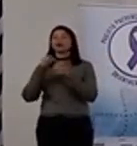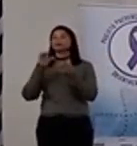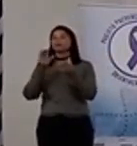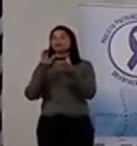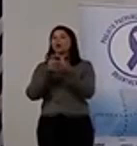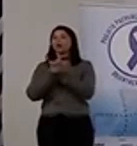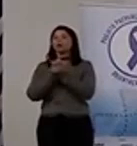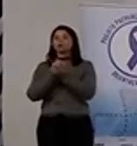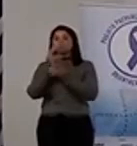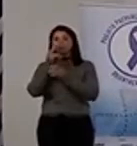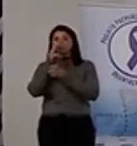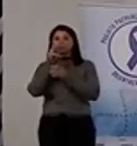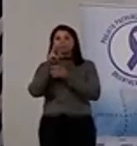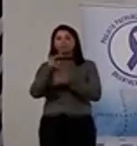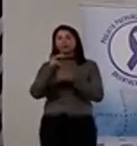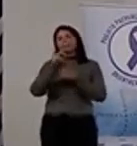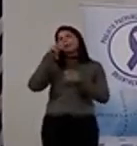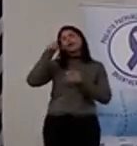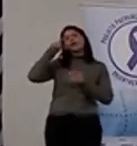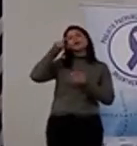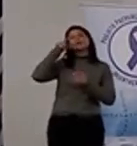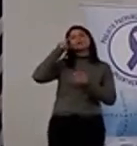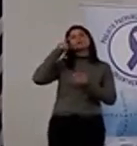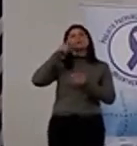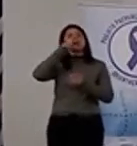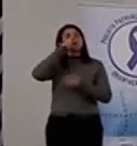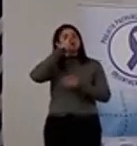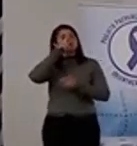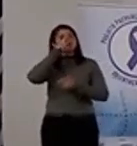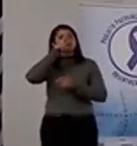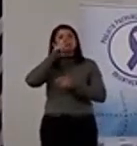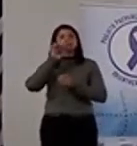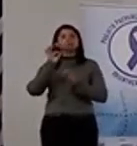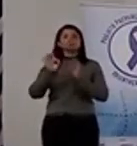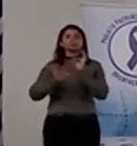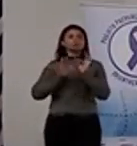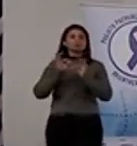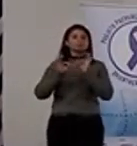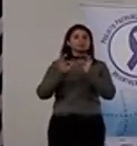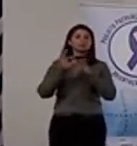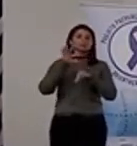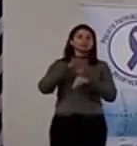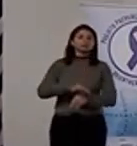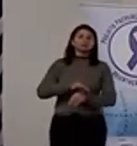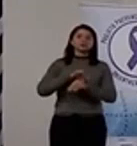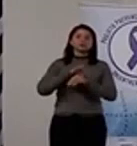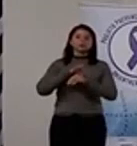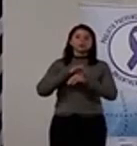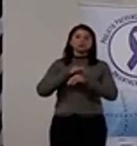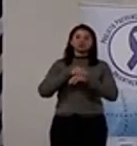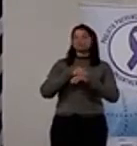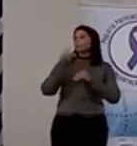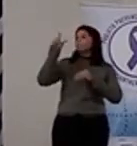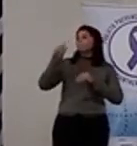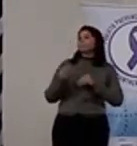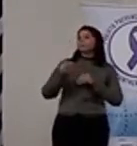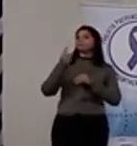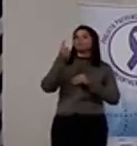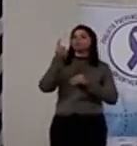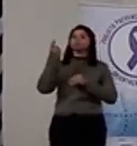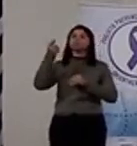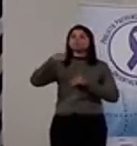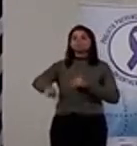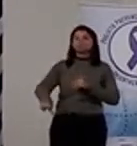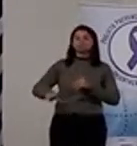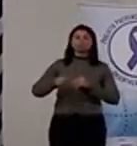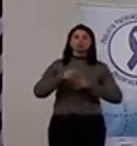acha que é uma síndrome gravíssima. Mas eu vou falar para eles, olha, sabe qual a chance disso acontecer de novo? Menos de 1%. Isso